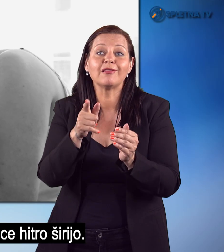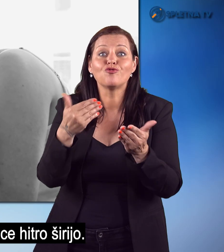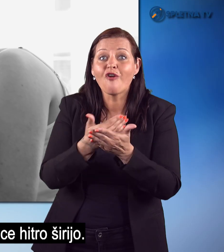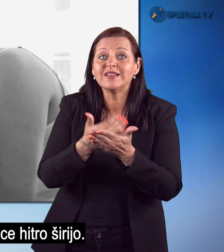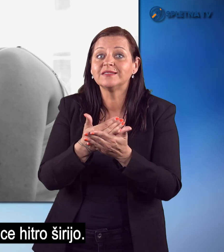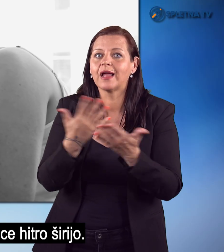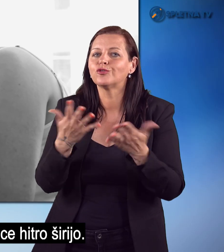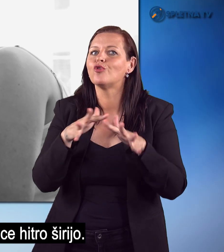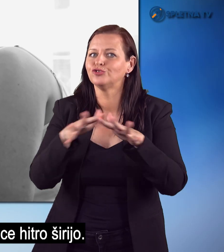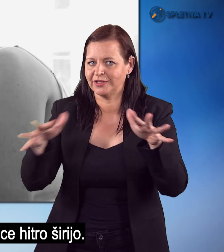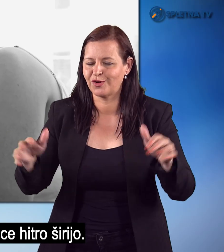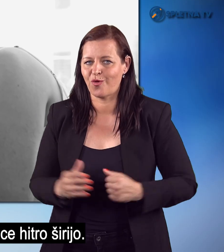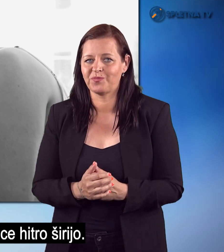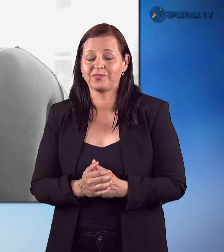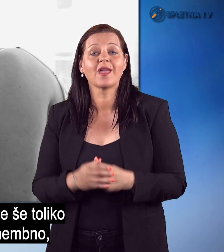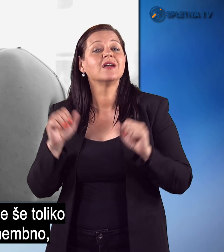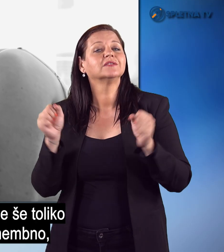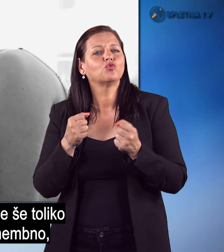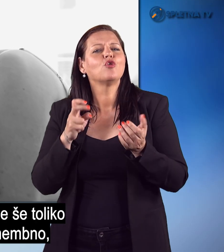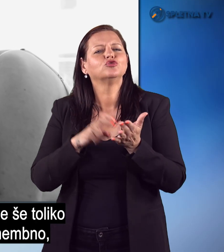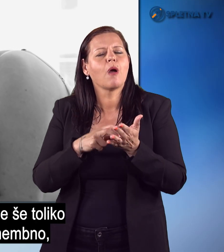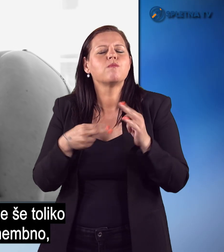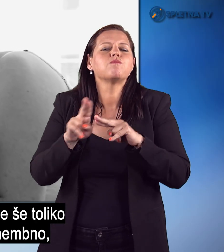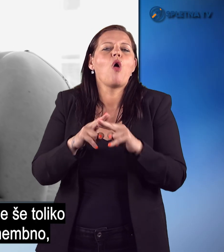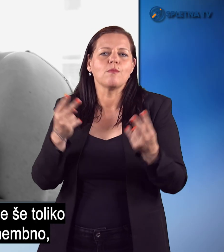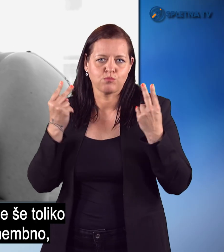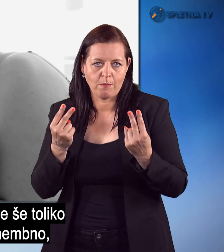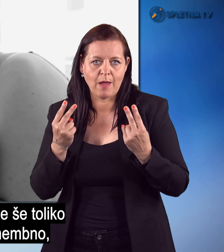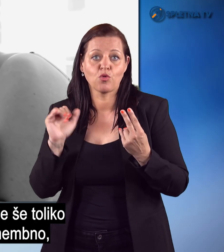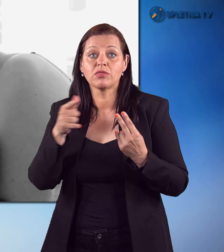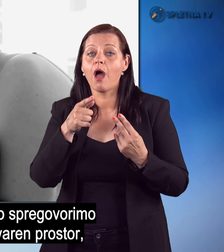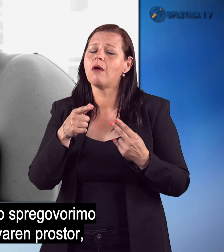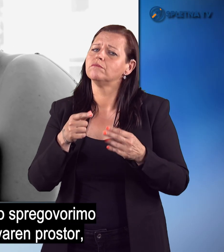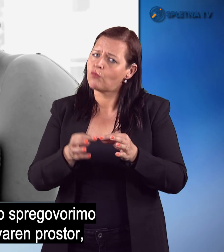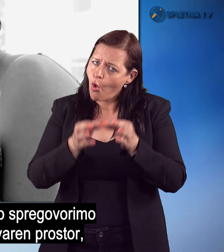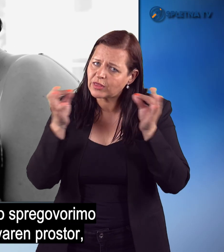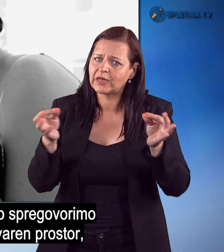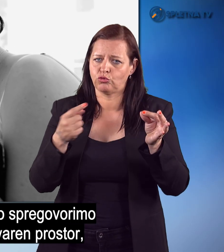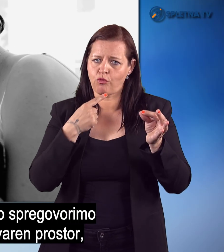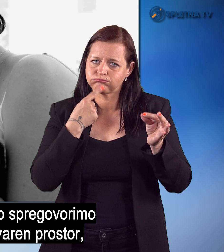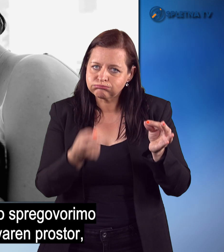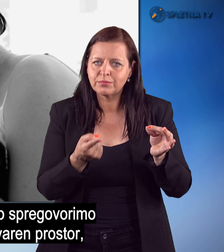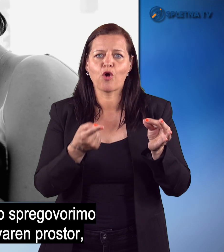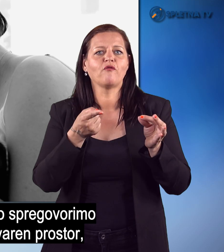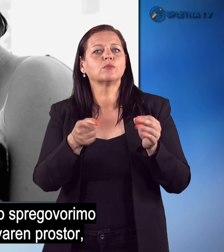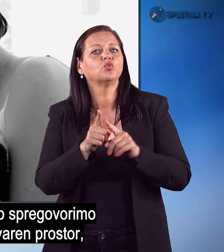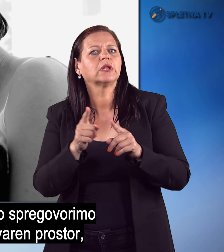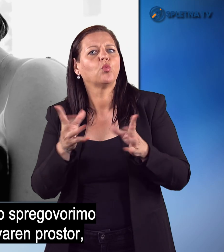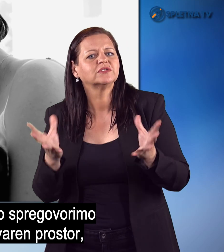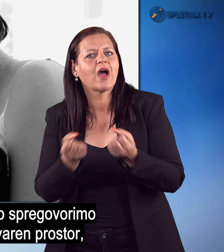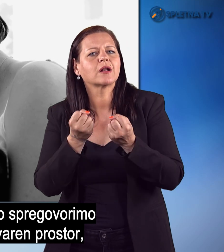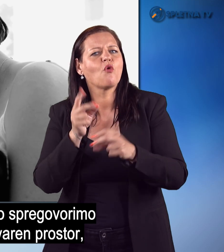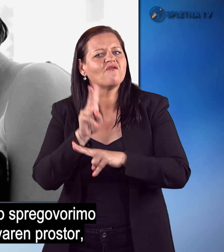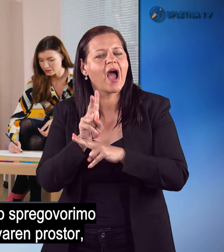novice hitro širijo. Prav zato je še toliko bolj pomembno, da o tem odkrito spregovorimo in